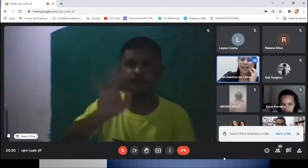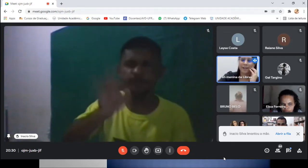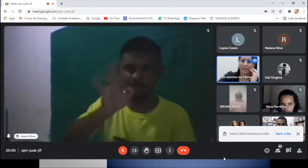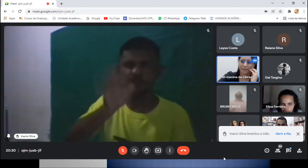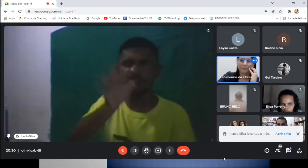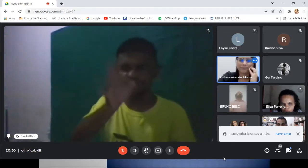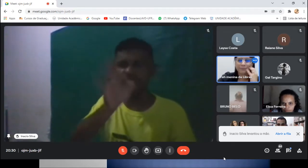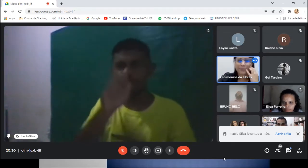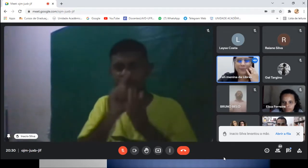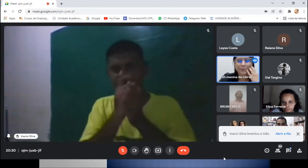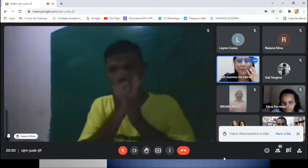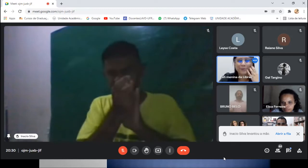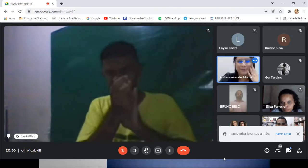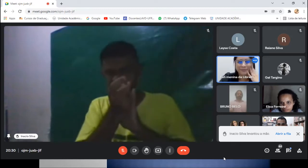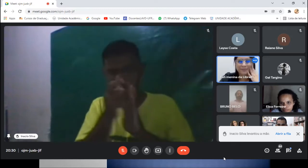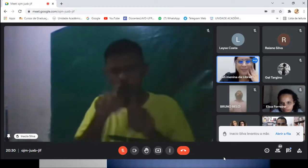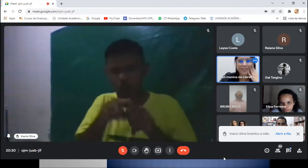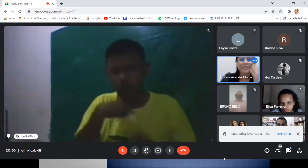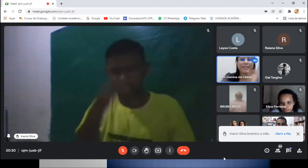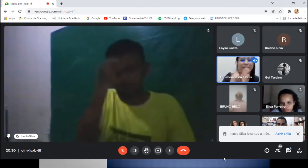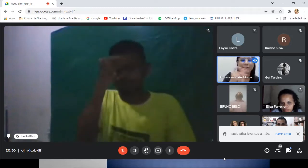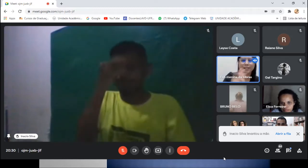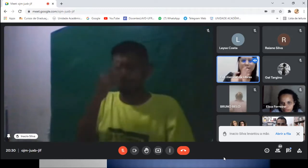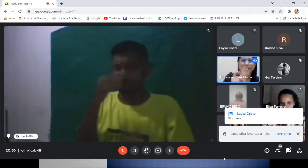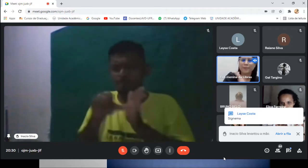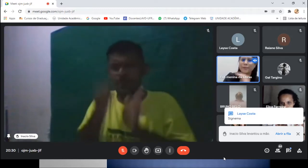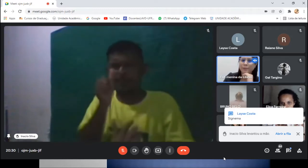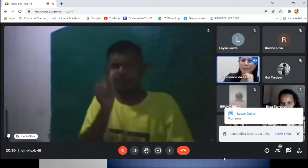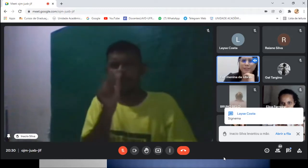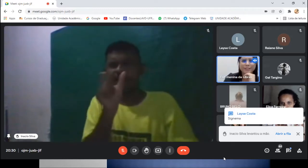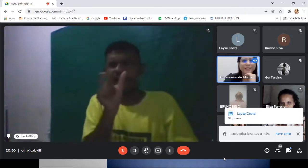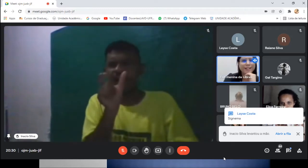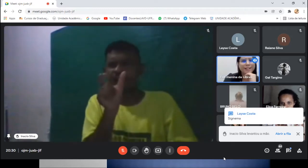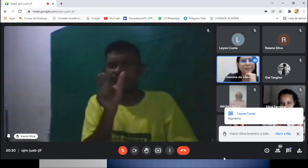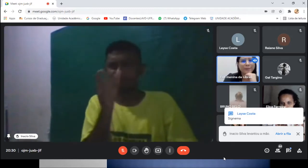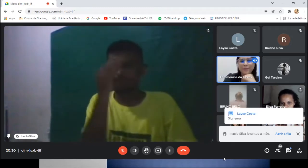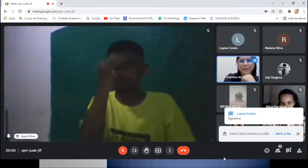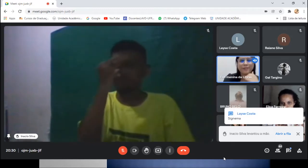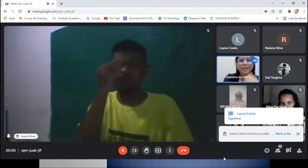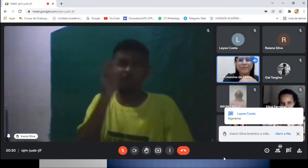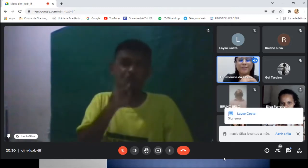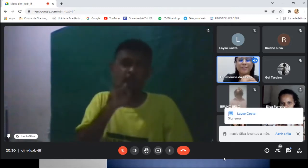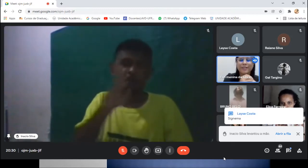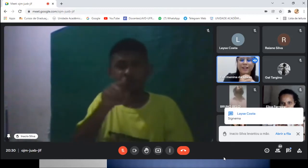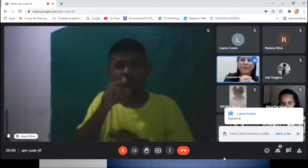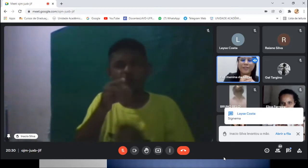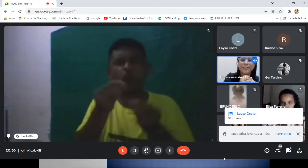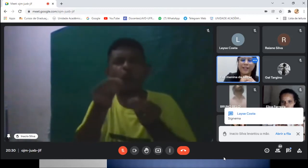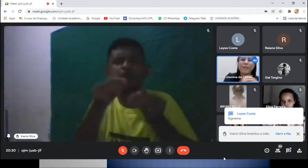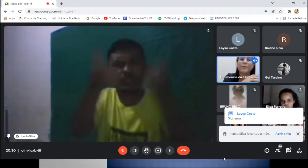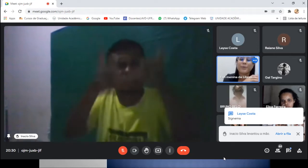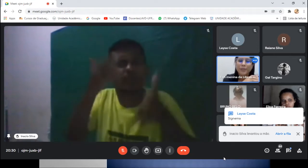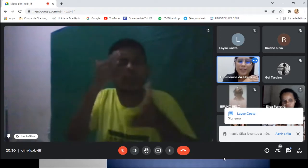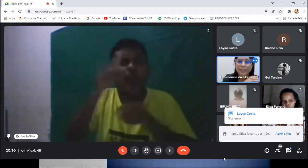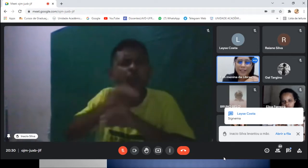signema. Pronto. Esse sinal aqui de signema. Eu fiquei bastante interessada. Pela primeira vez eu vi esse sinal, esse termo, e aí